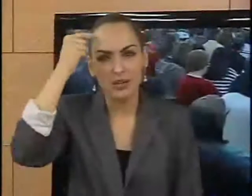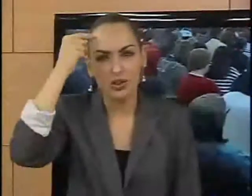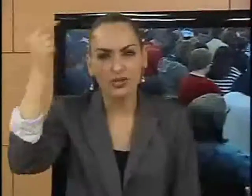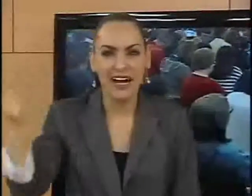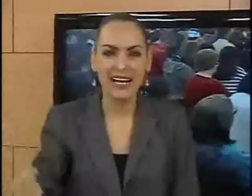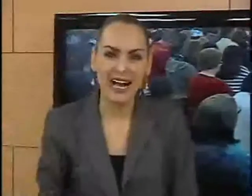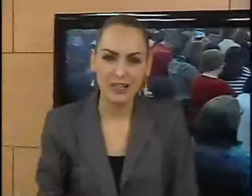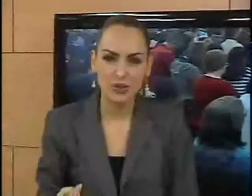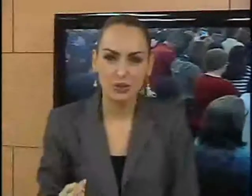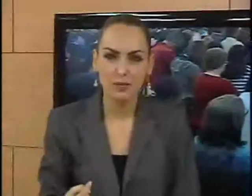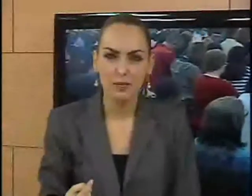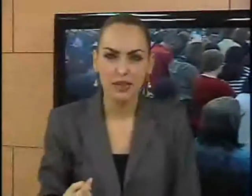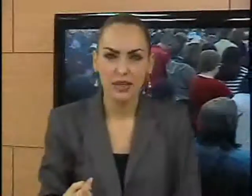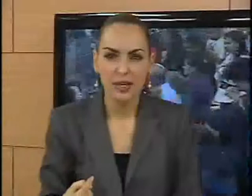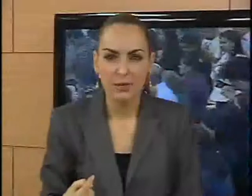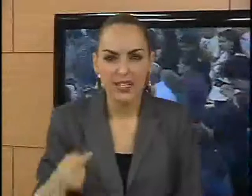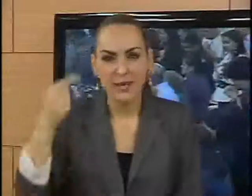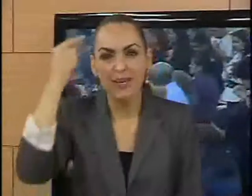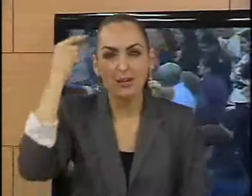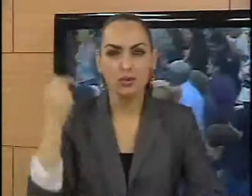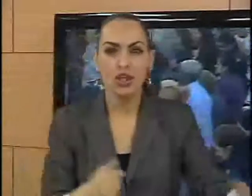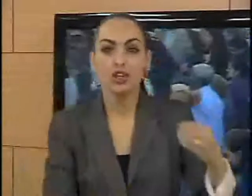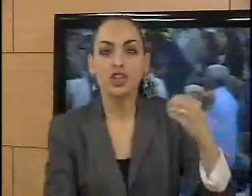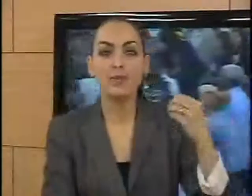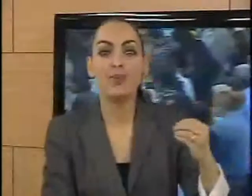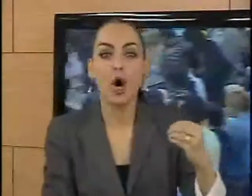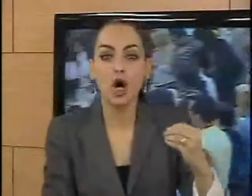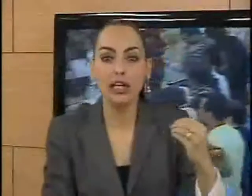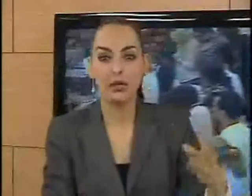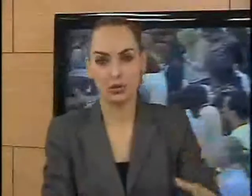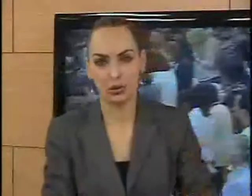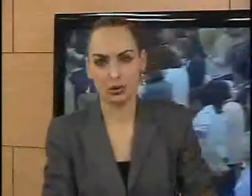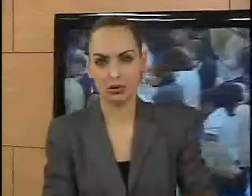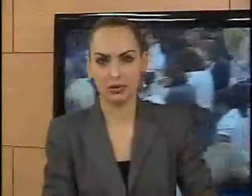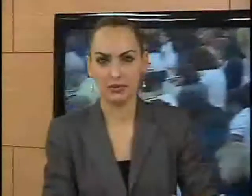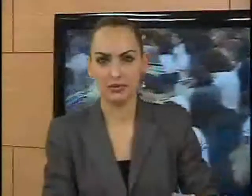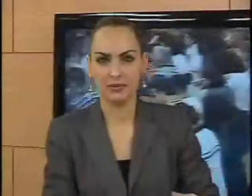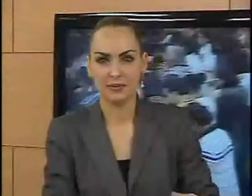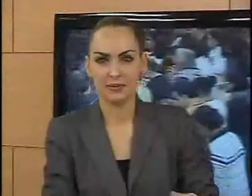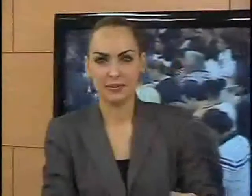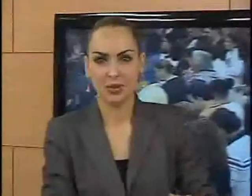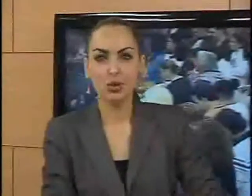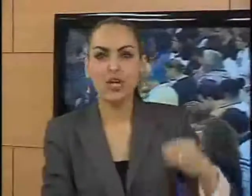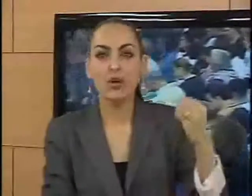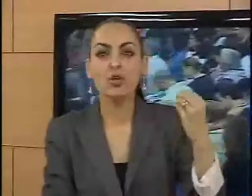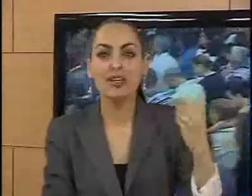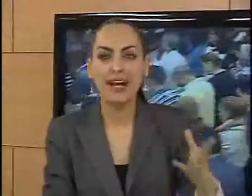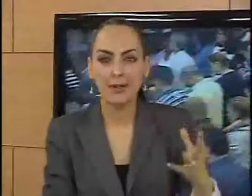de fracasso, pensamentos diabólicos. Tudo que é contrário à